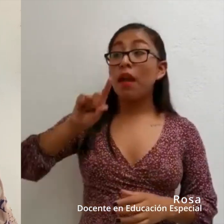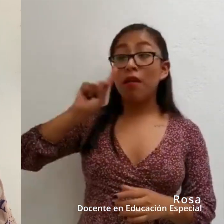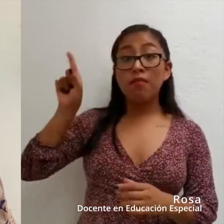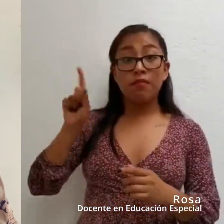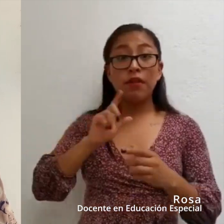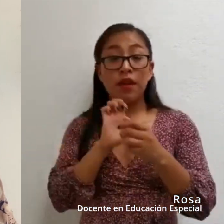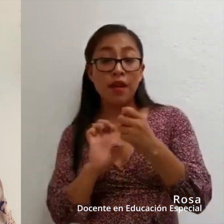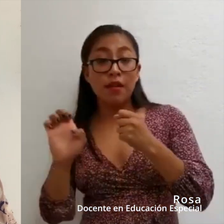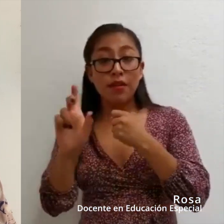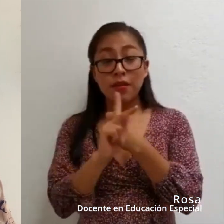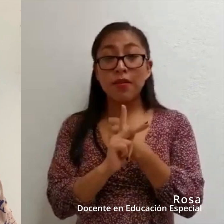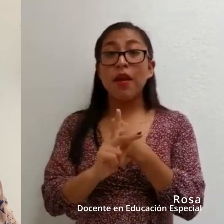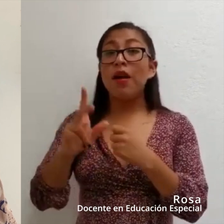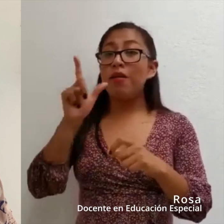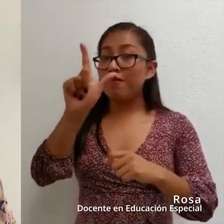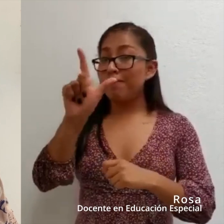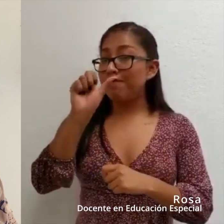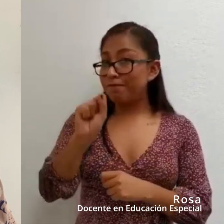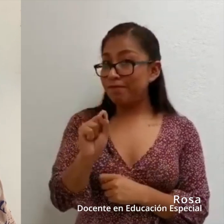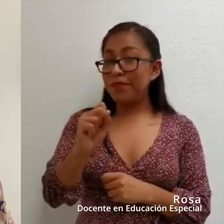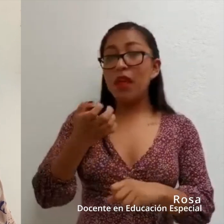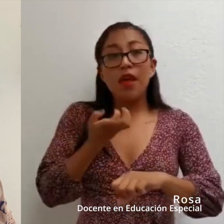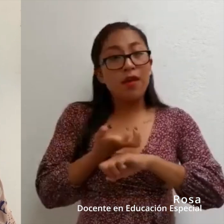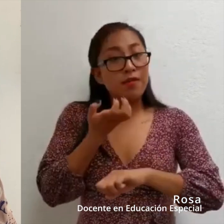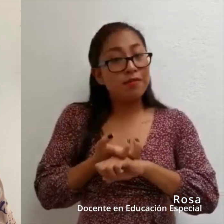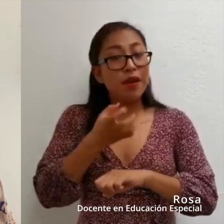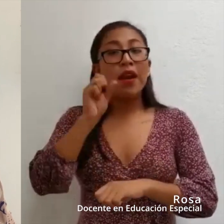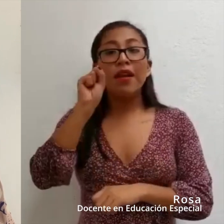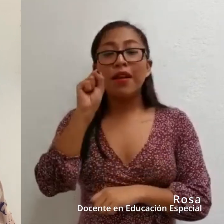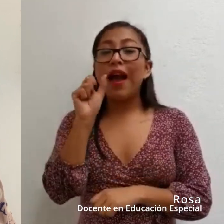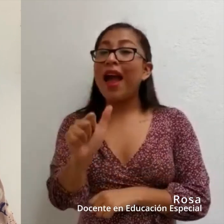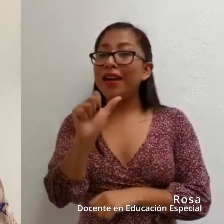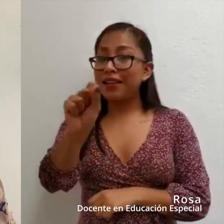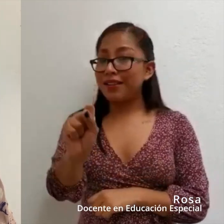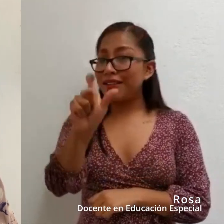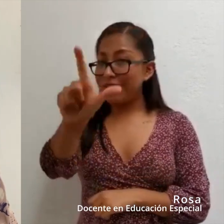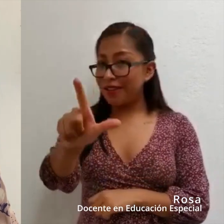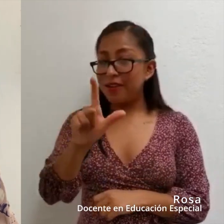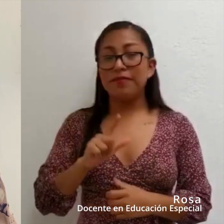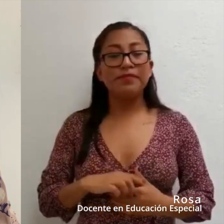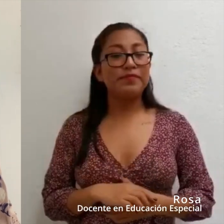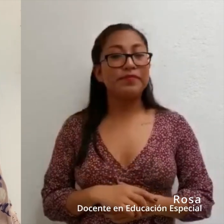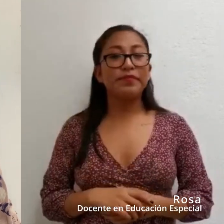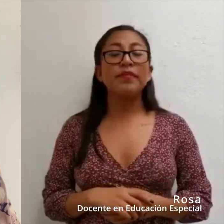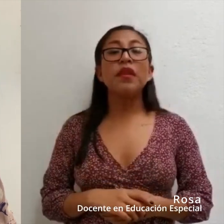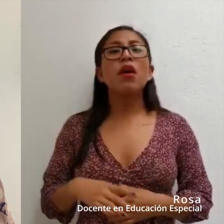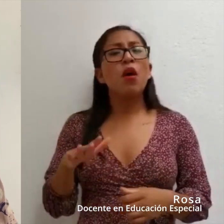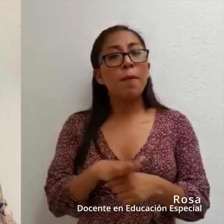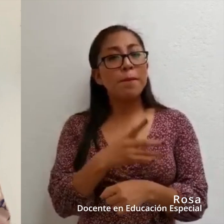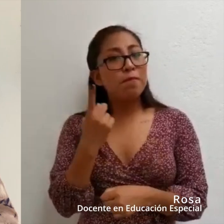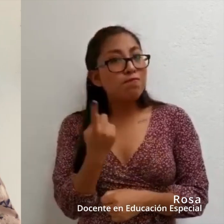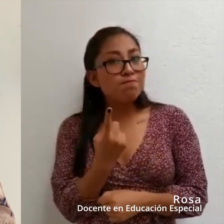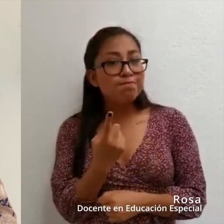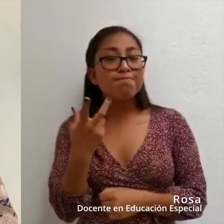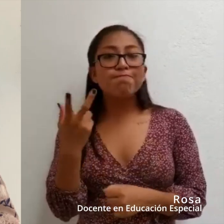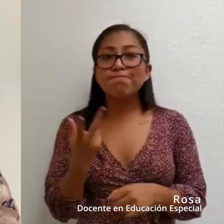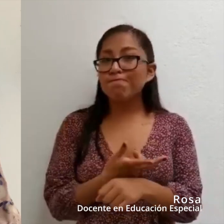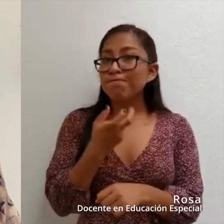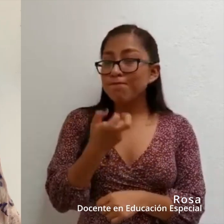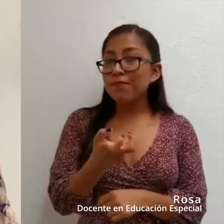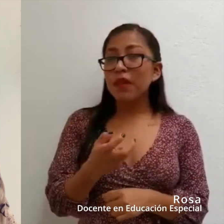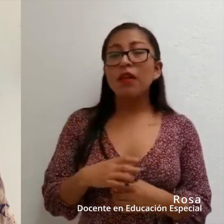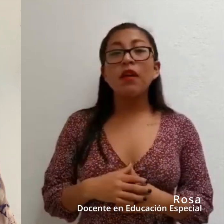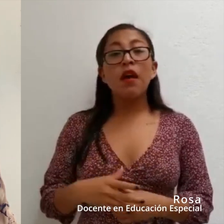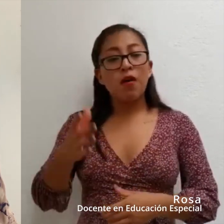mexicana. En España, utilizan la lengua de signos y en Estados Unidos, la lengua de signos americana. ¿Por qué ocurre